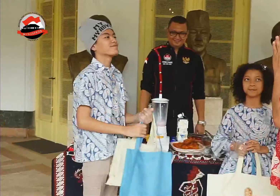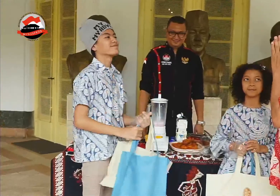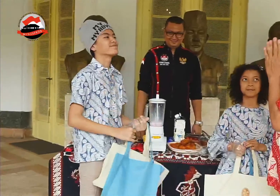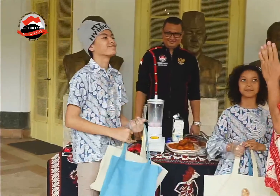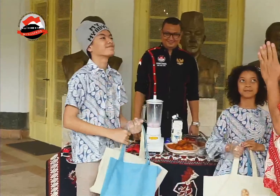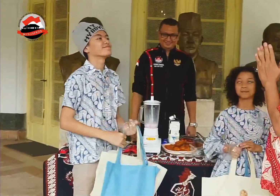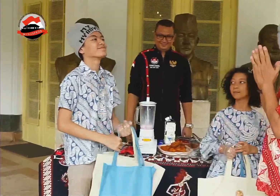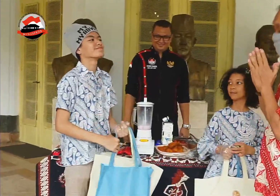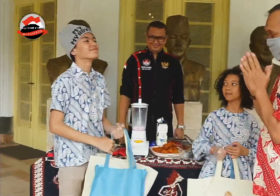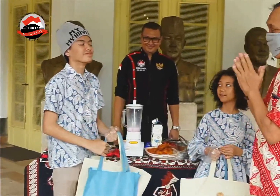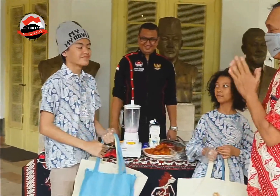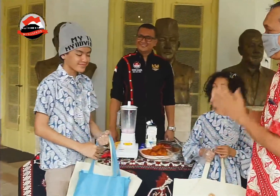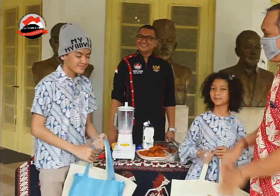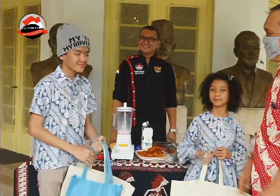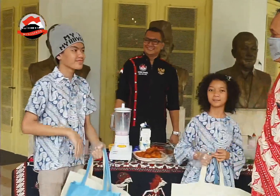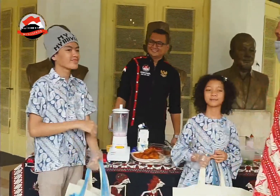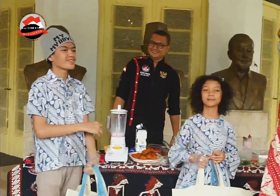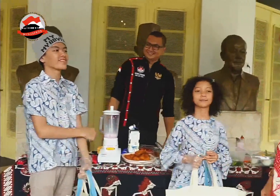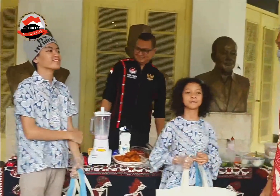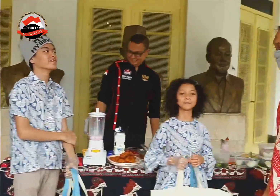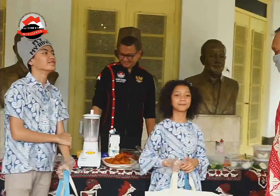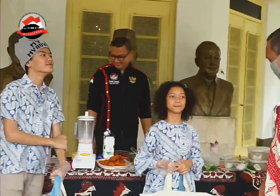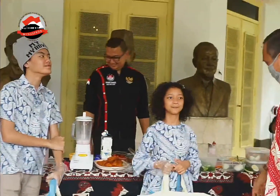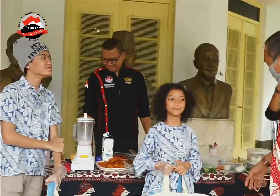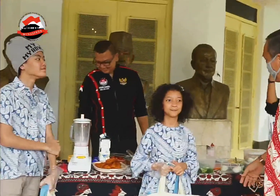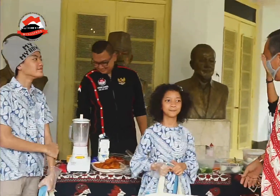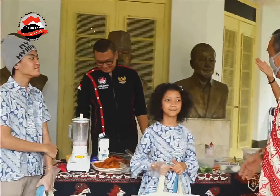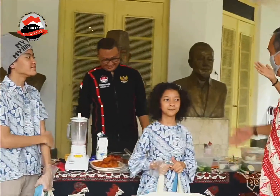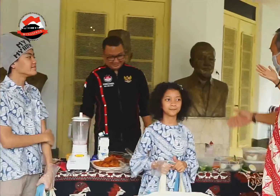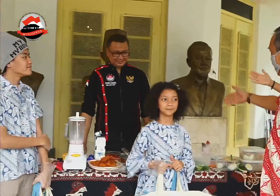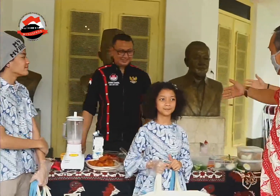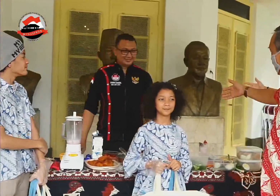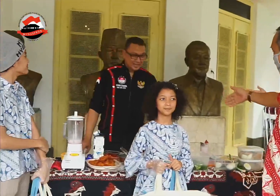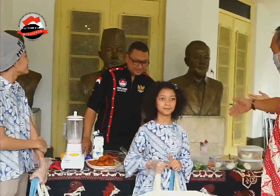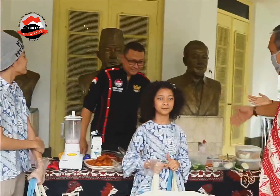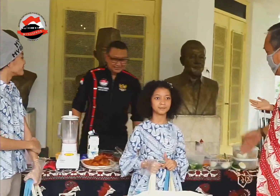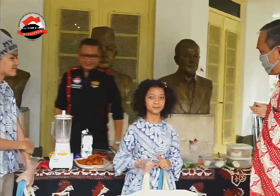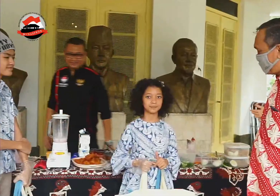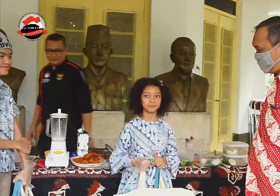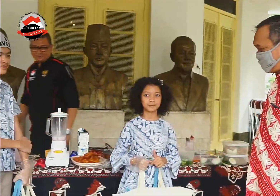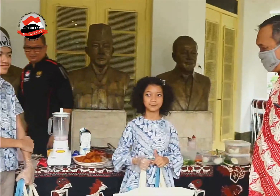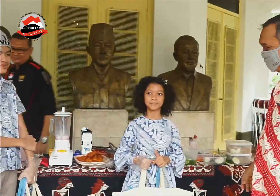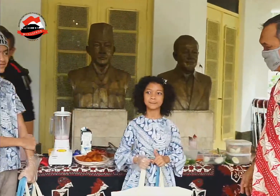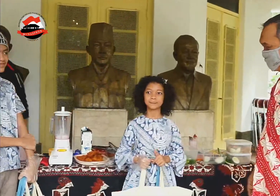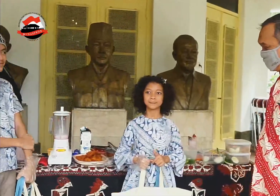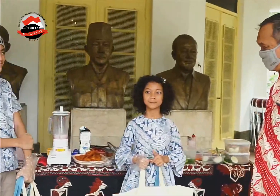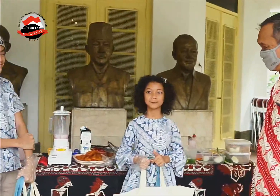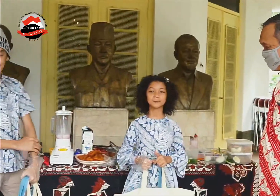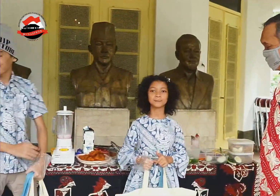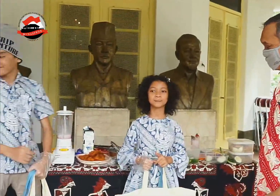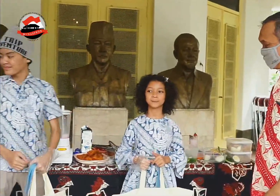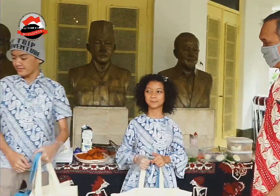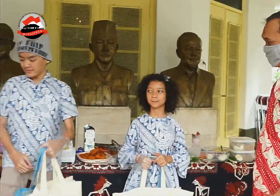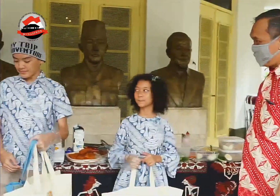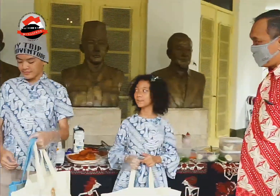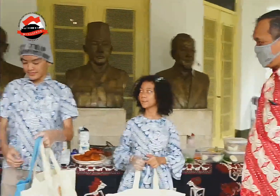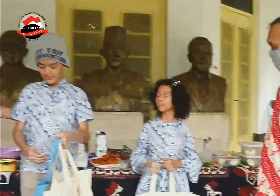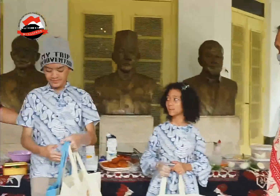Kepala Museum. Oh ya. Foto bersama dulu. Bapak Chef boleh yuk. Maju ke depan Chef Andy.